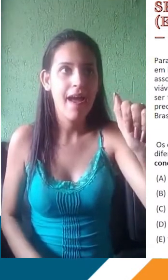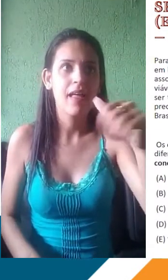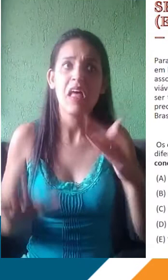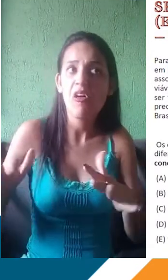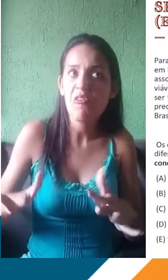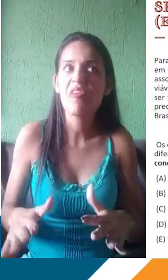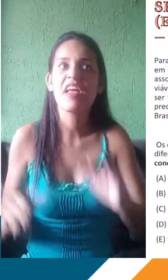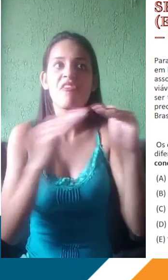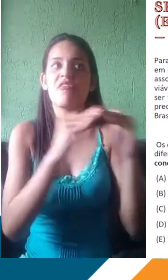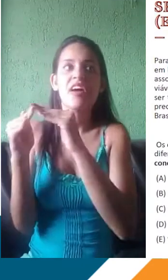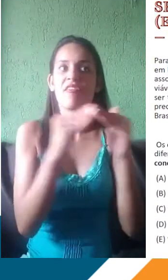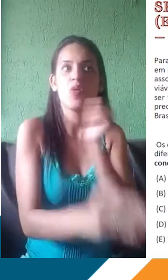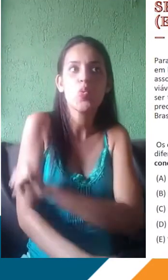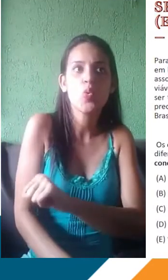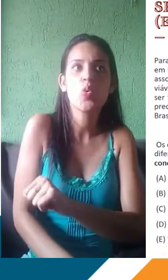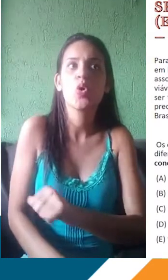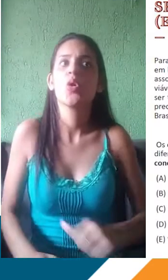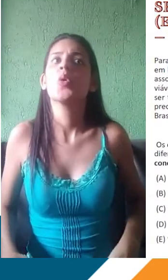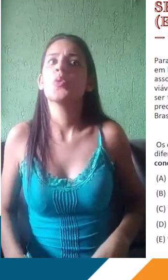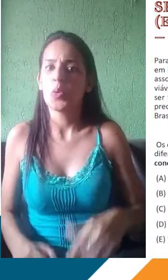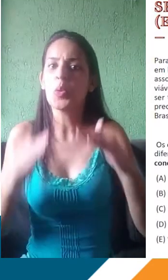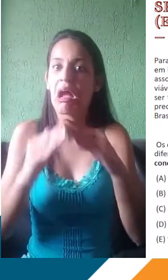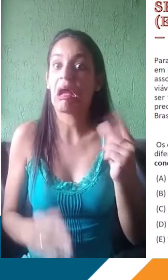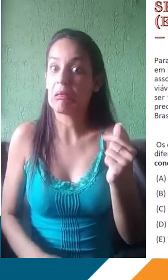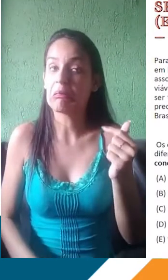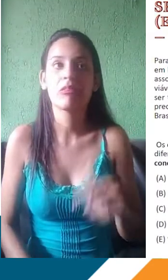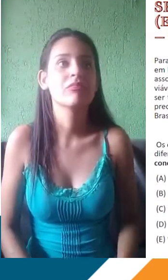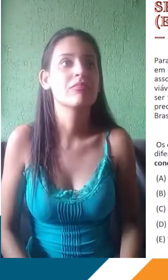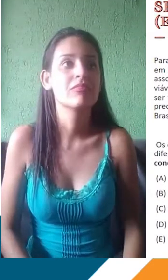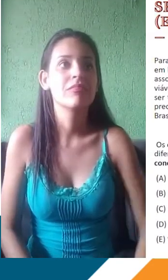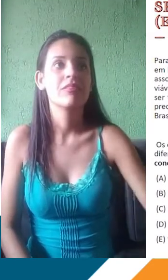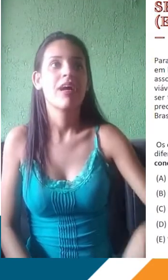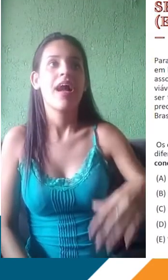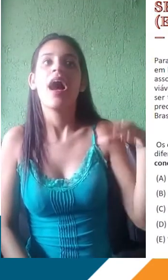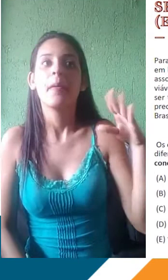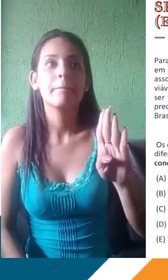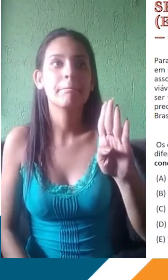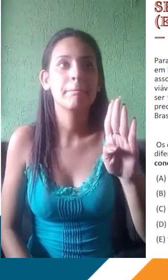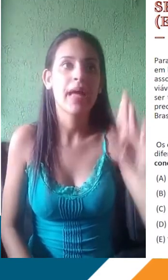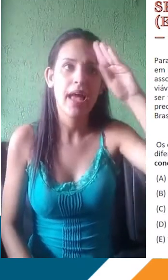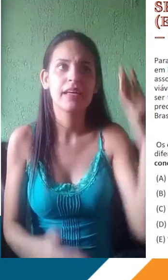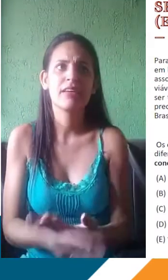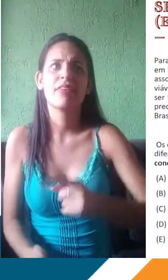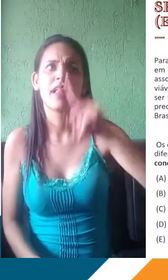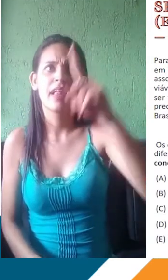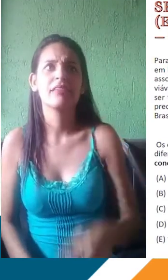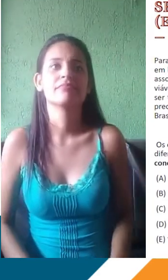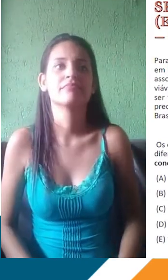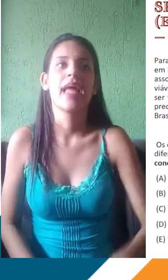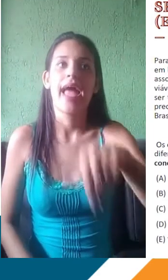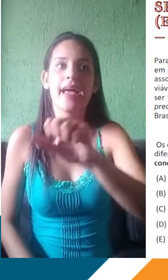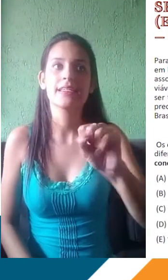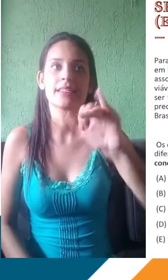lá, assim como em boa parte do Oriente. C. Elas podem ser também solução para uma série de desafios